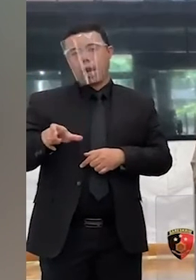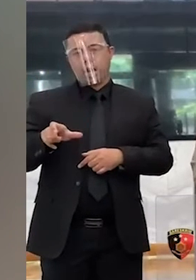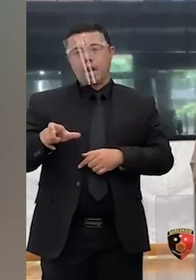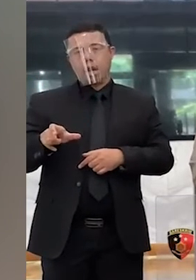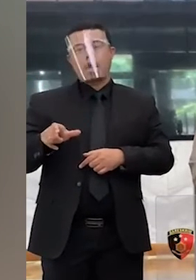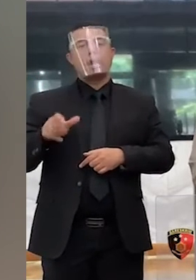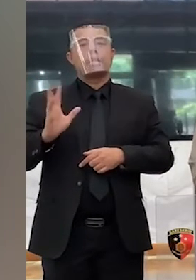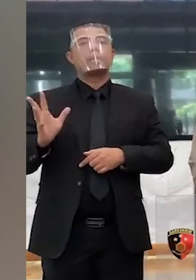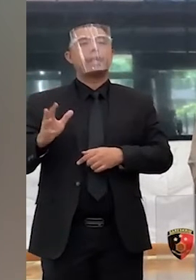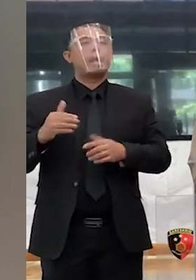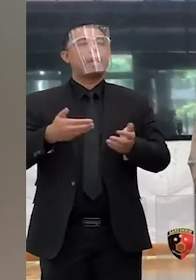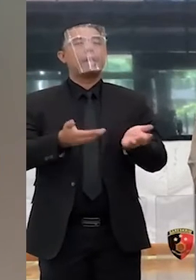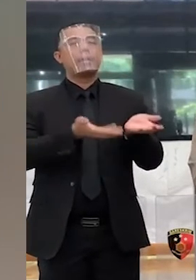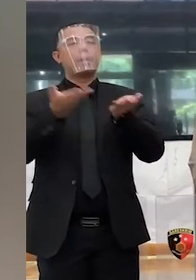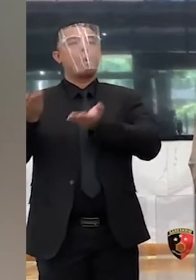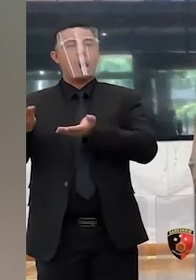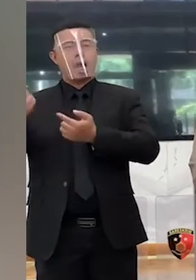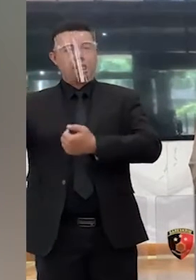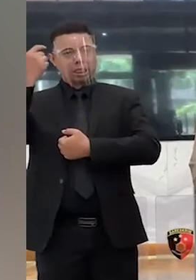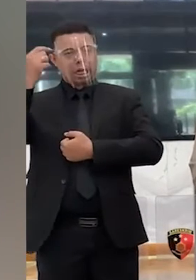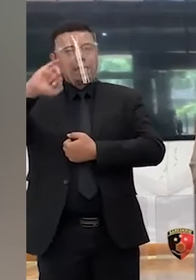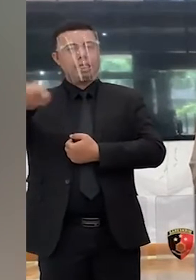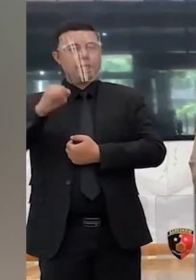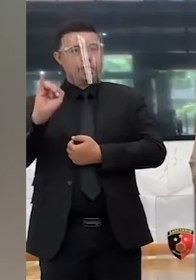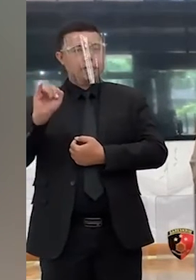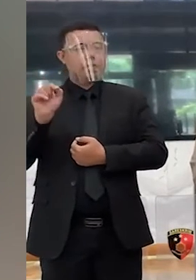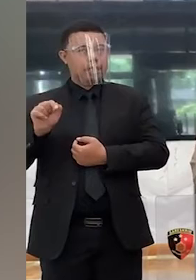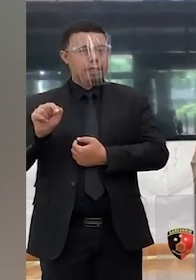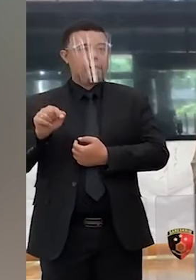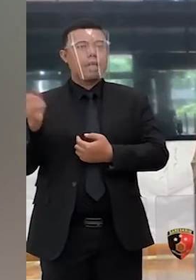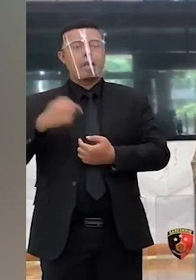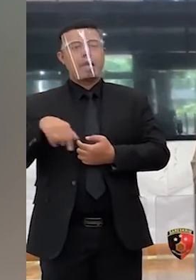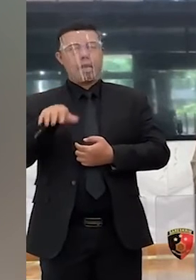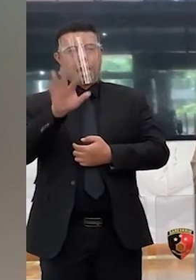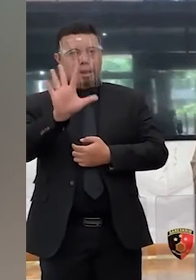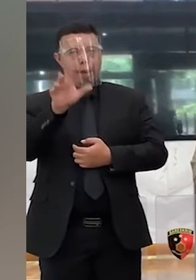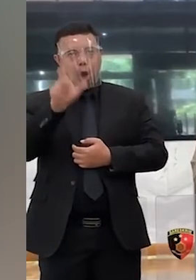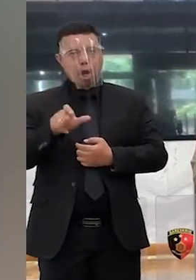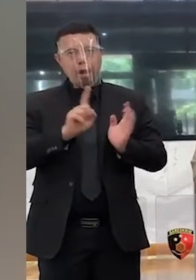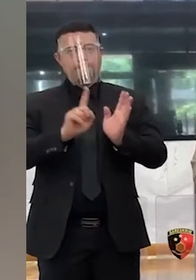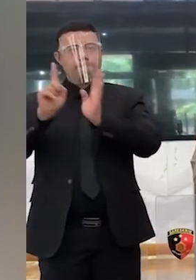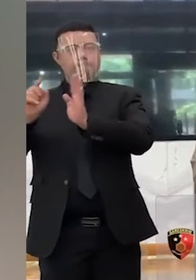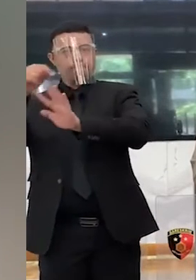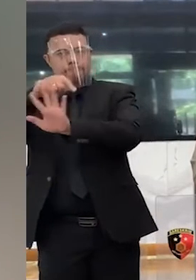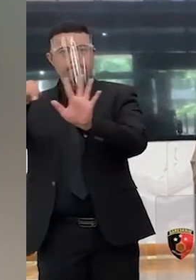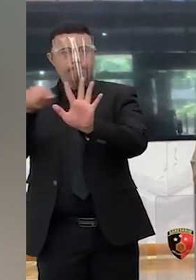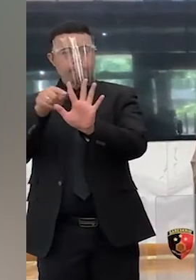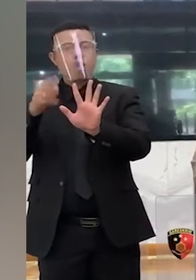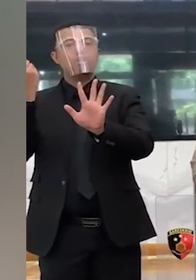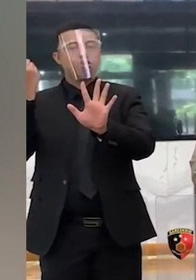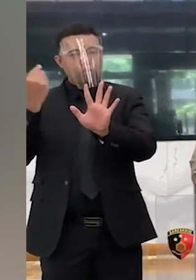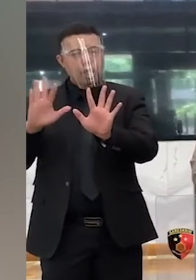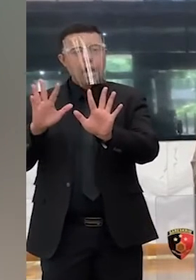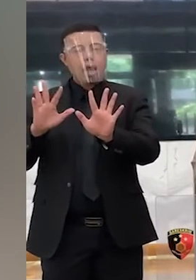yang direkrut oleh tersangka JI, dan dari 5 orang tersebut